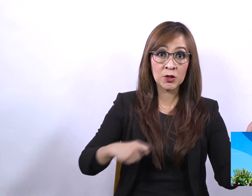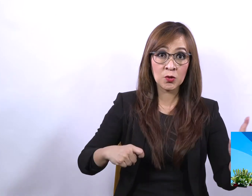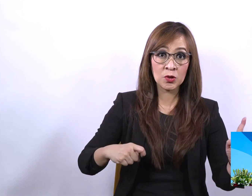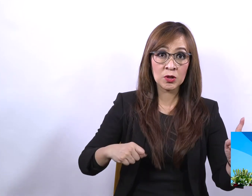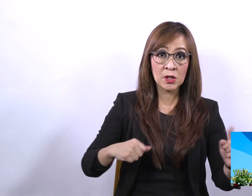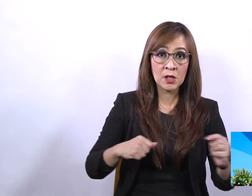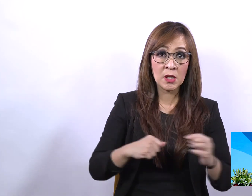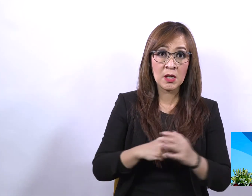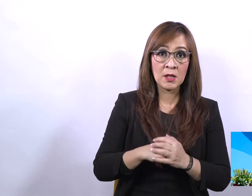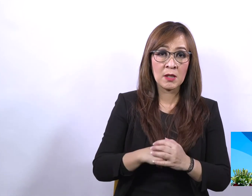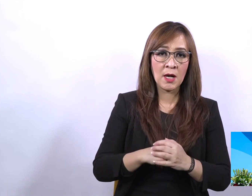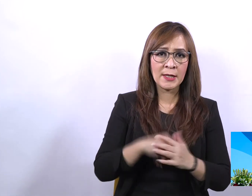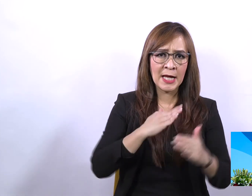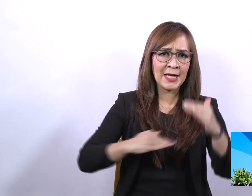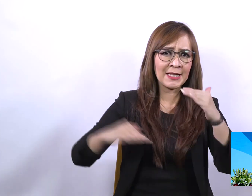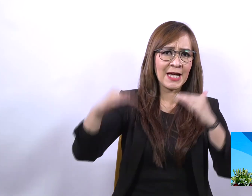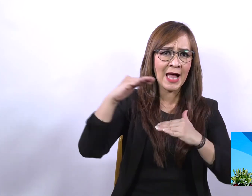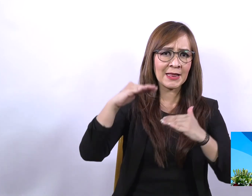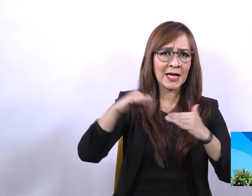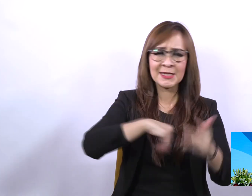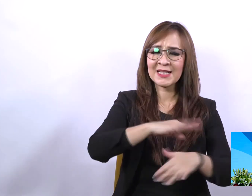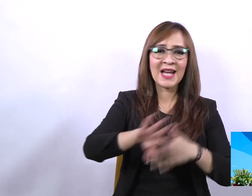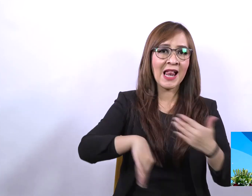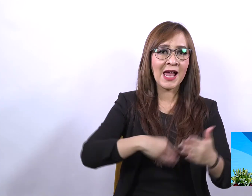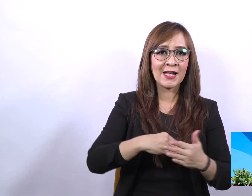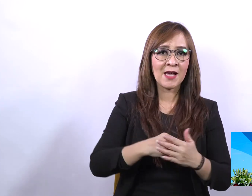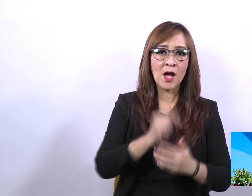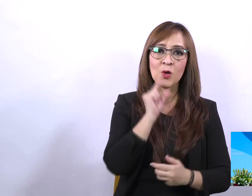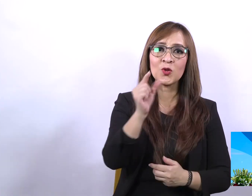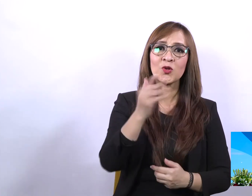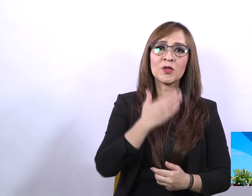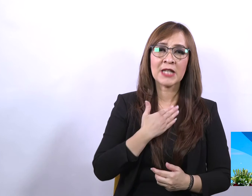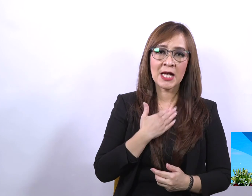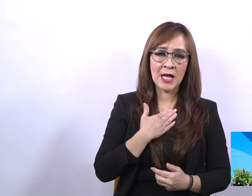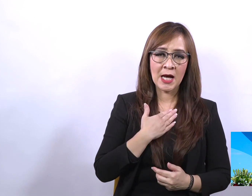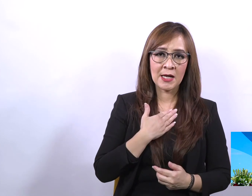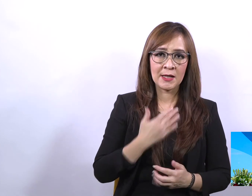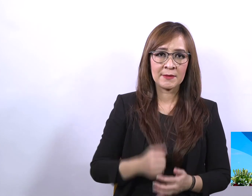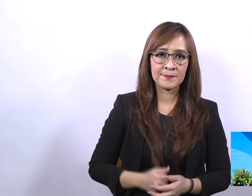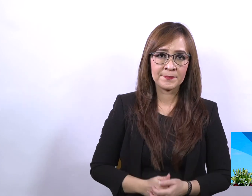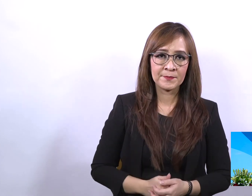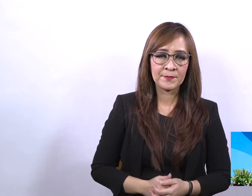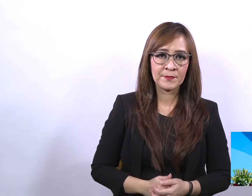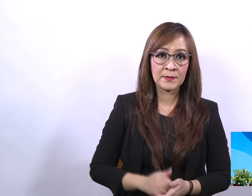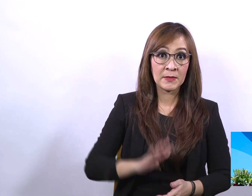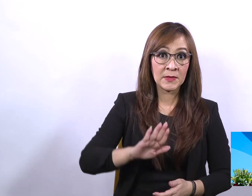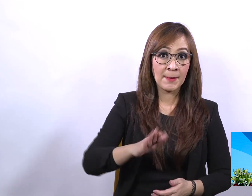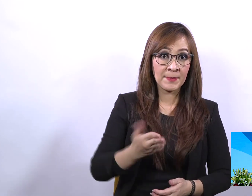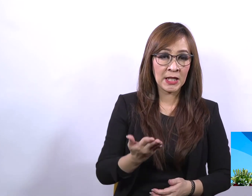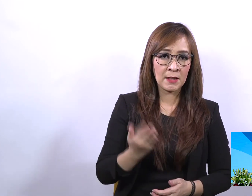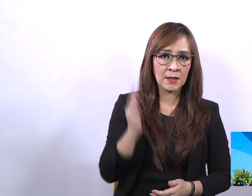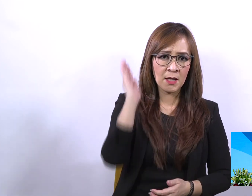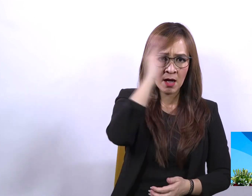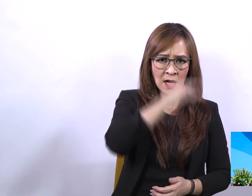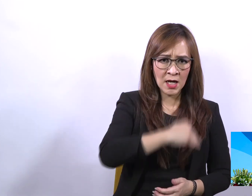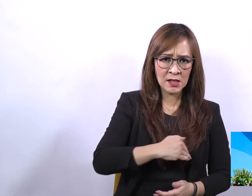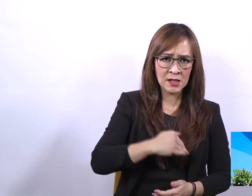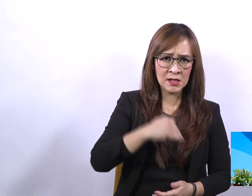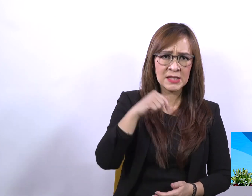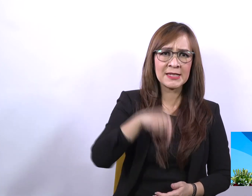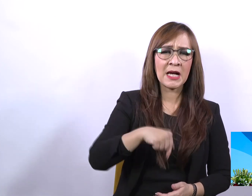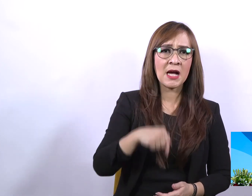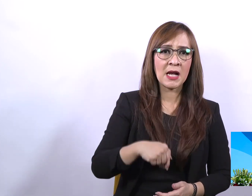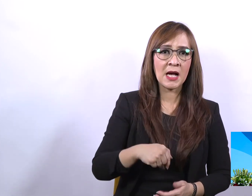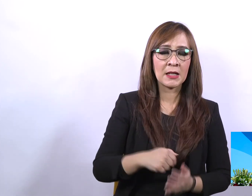buat saya Saya mau berjalan bersama Kristus Hai tapi sebagai hamba Allah saya mau bilang Hai hari-hari ini